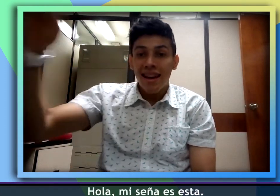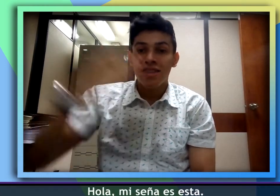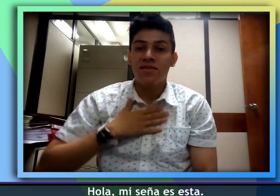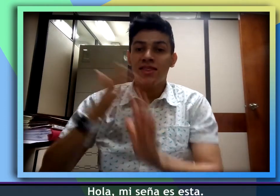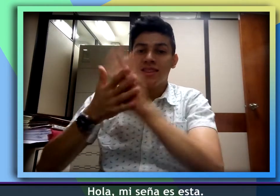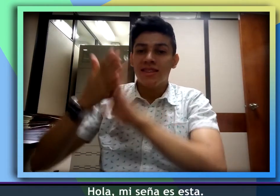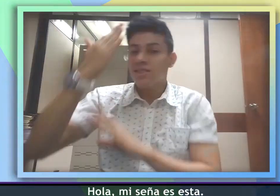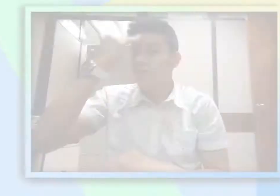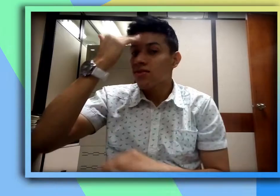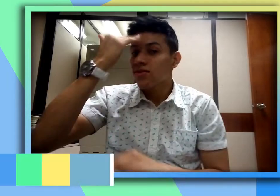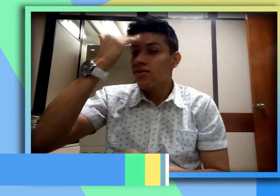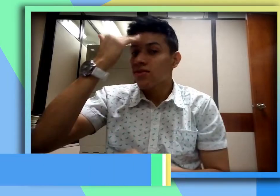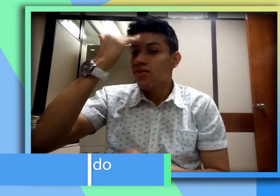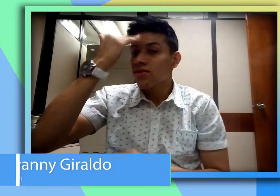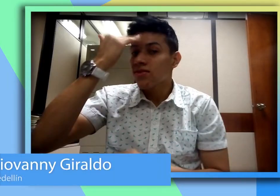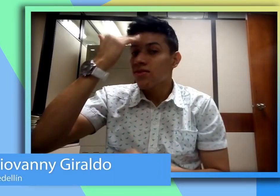Hola, mi seña es esta.